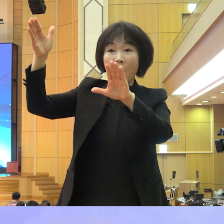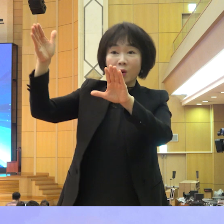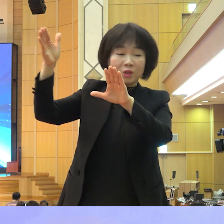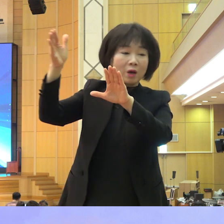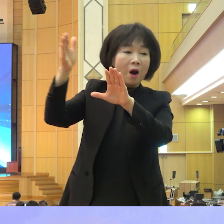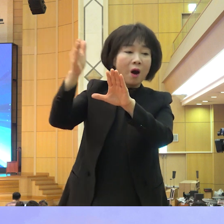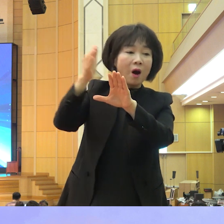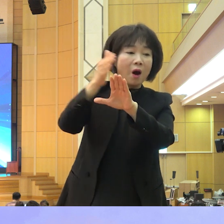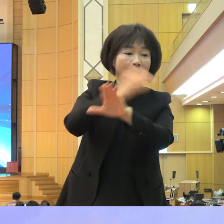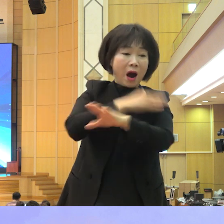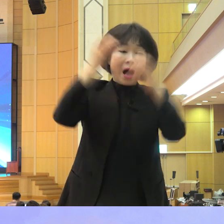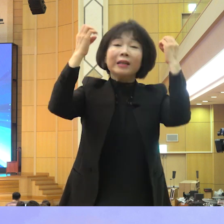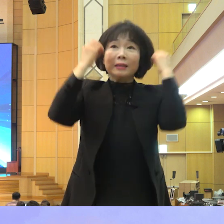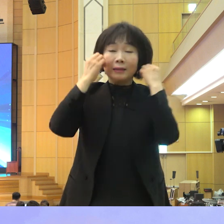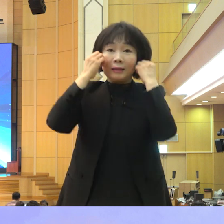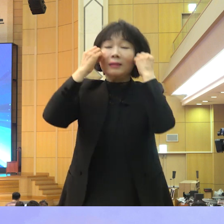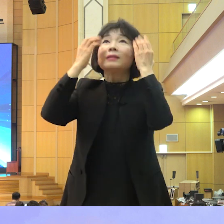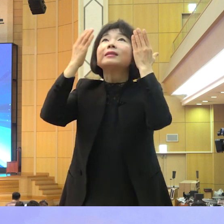하늘로서